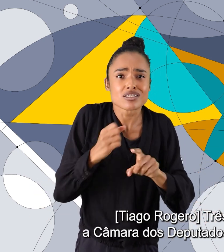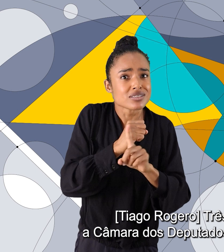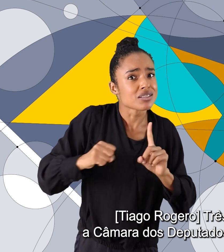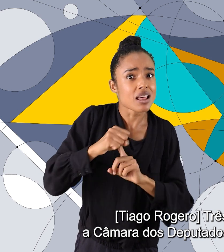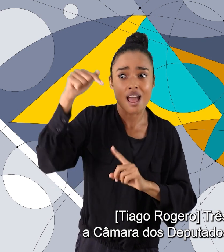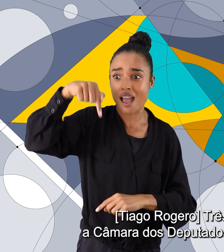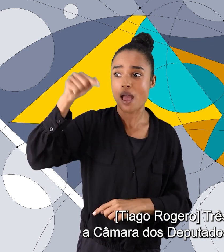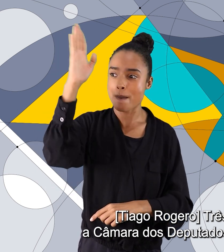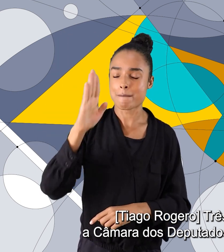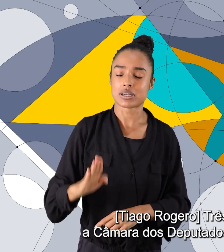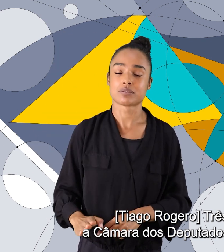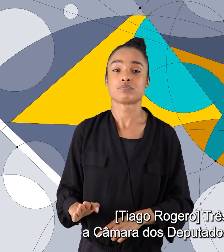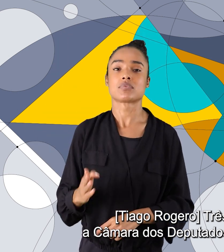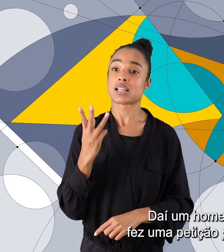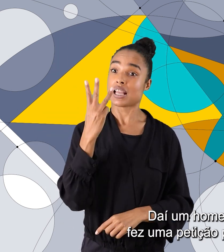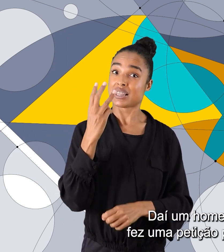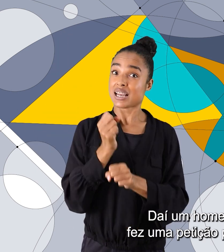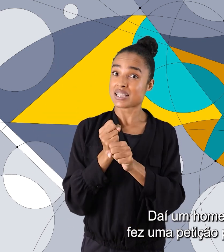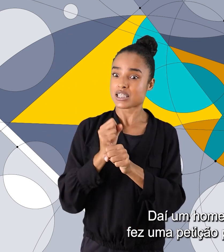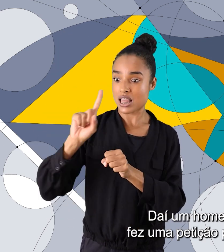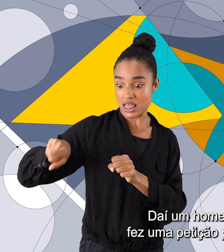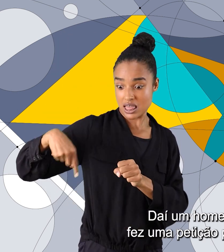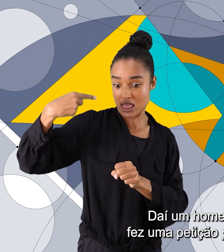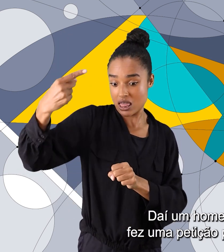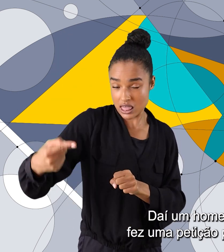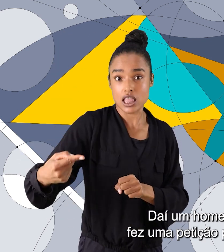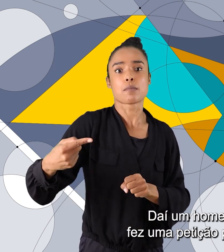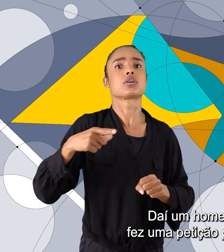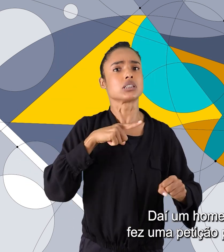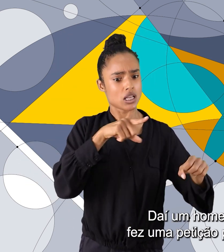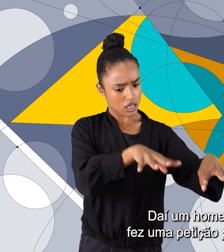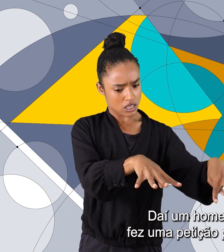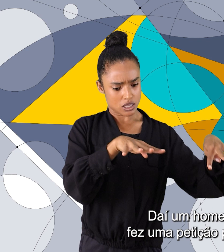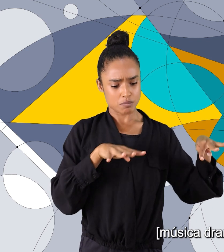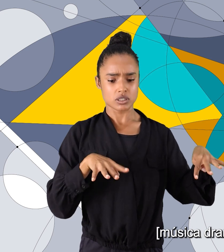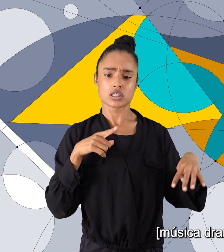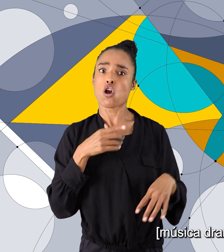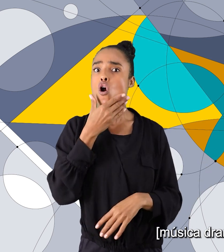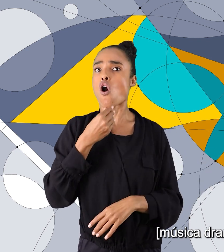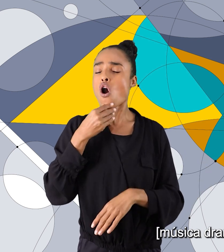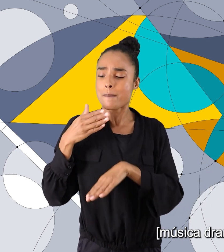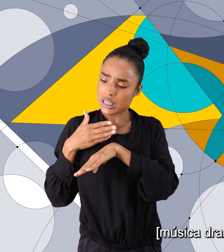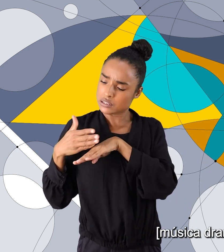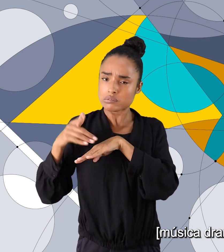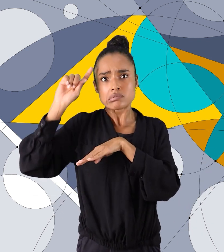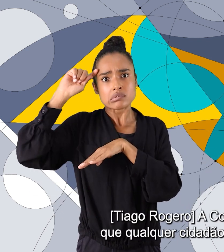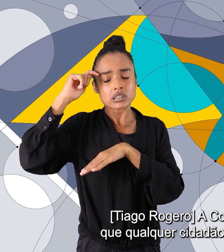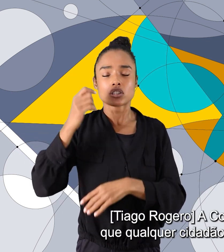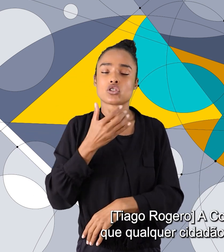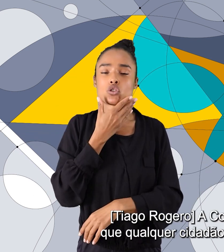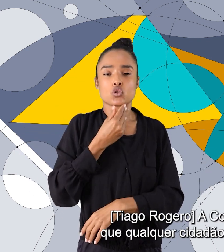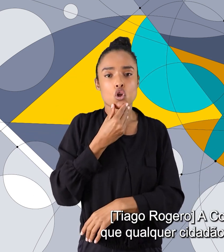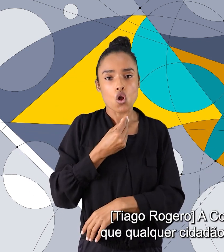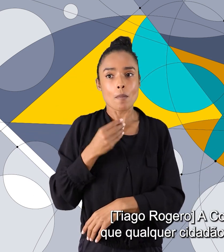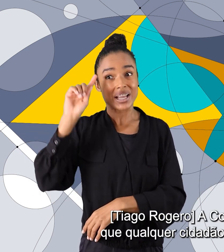Câmara dos Deputados voltou a funcionar. Daí um homem negro fez uma petição para a Câmara. A